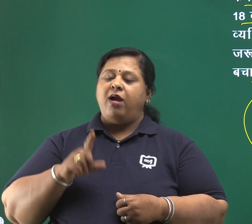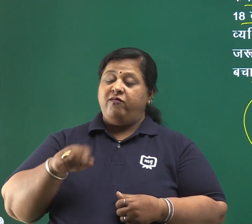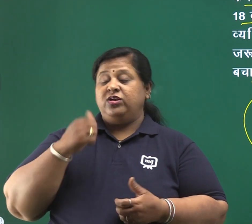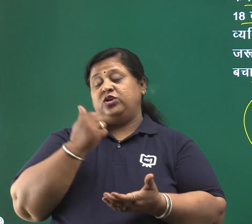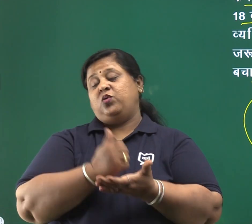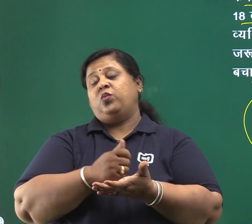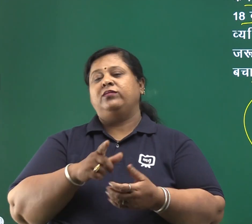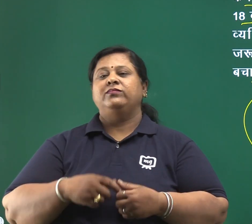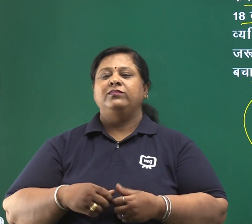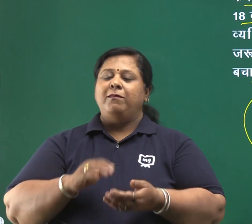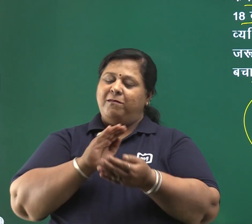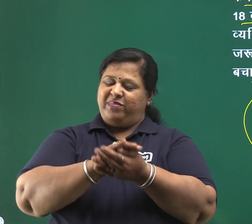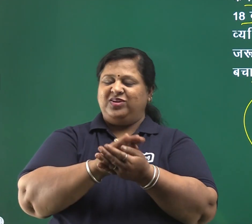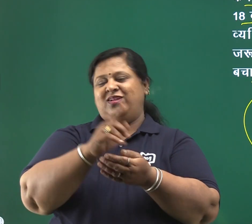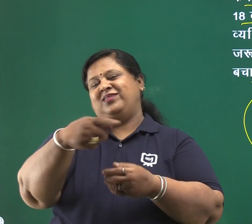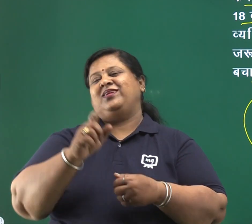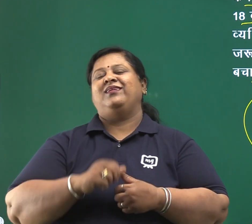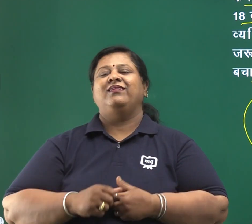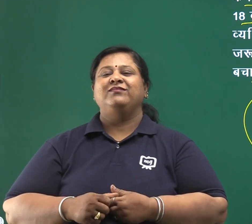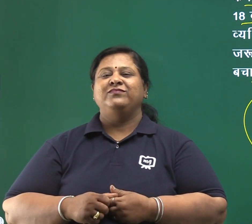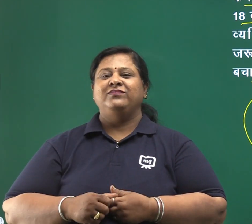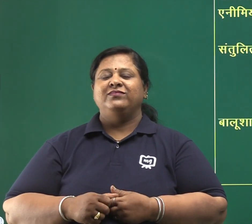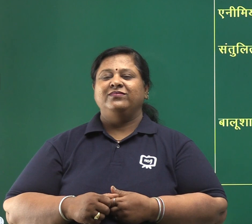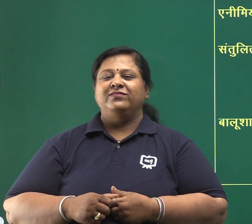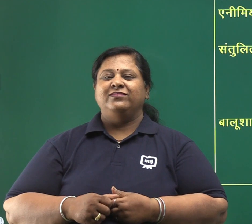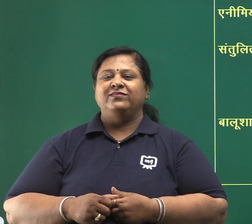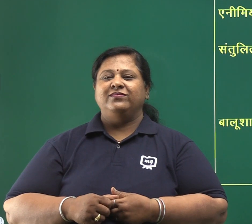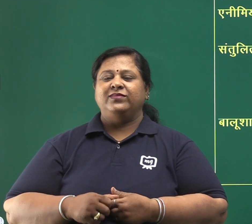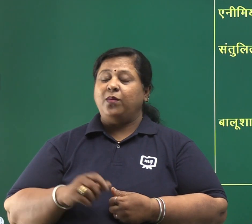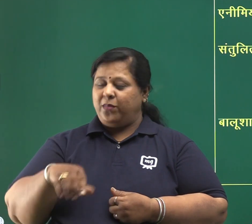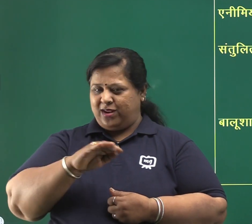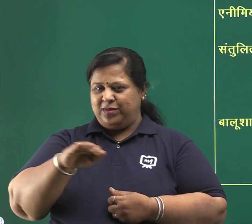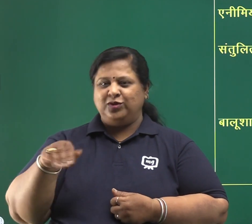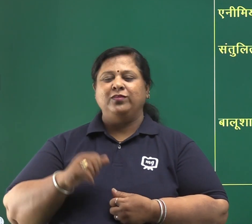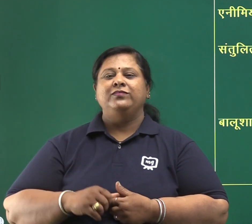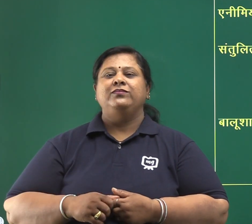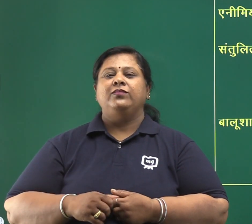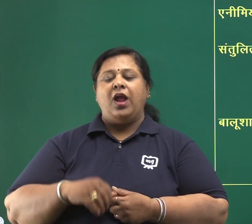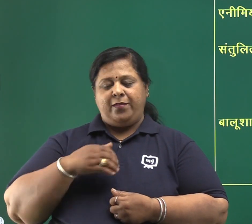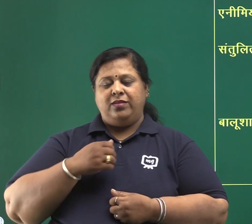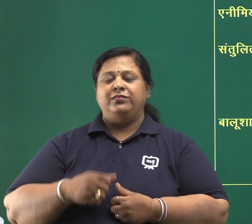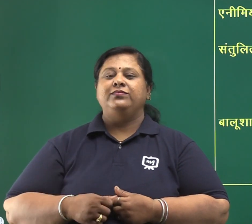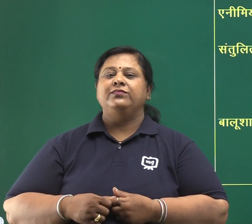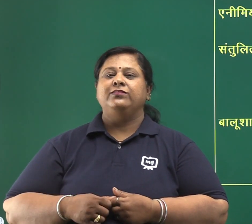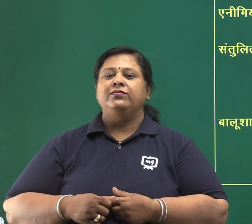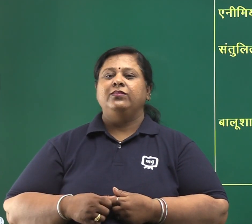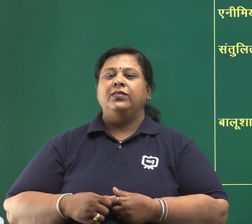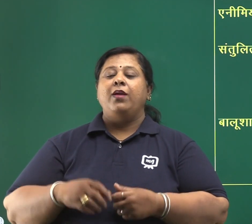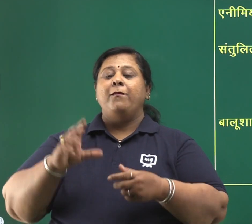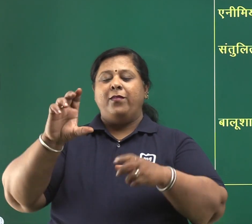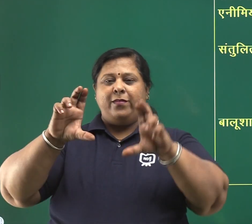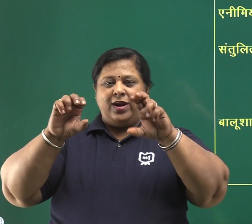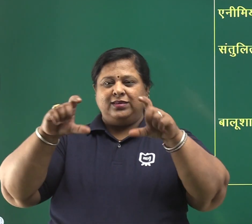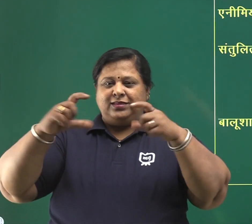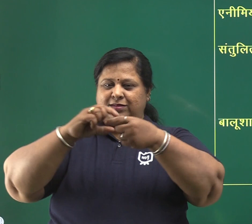अवश्य ही बचाना चाहिए। प्यारे बच्चों, अब हम पाठ से